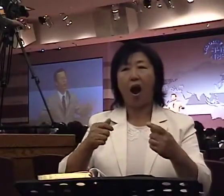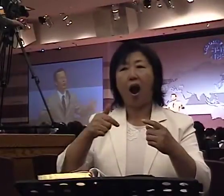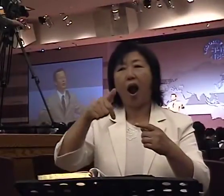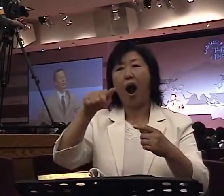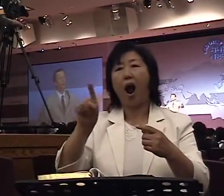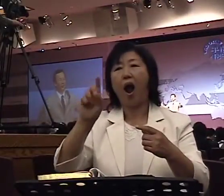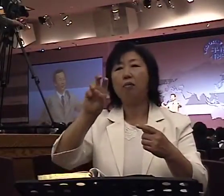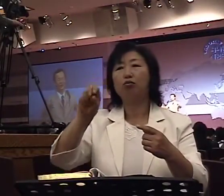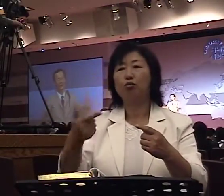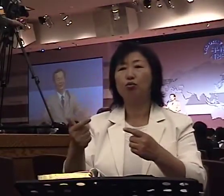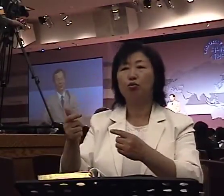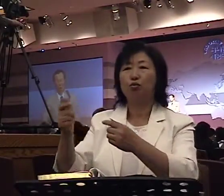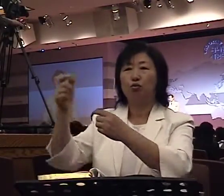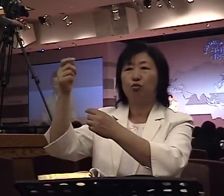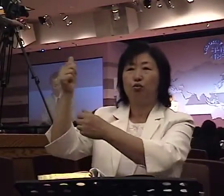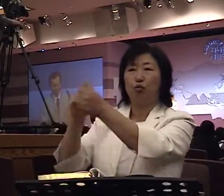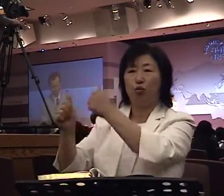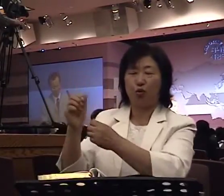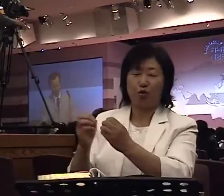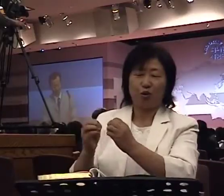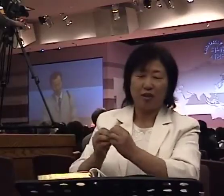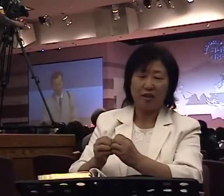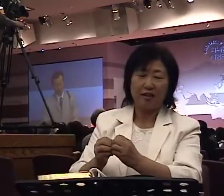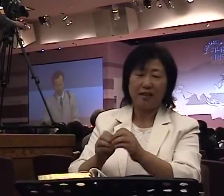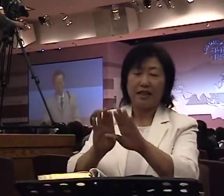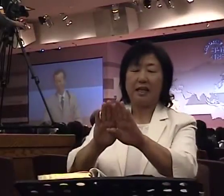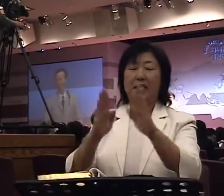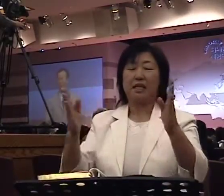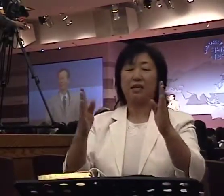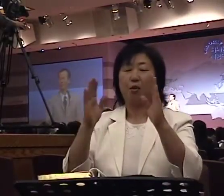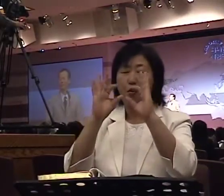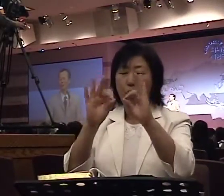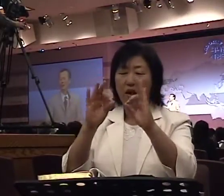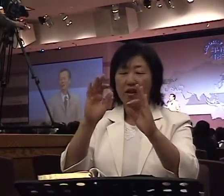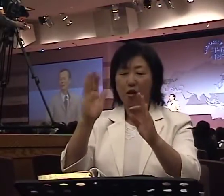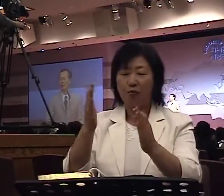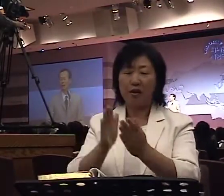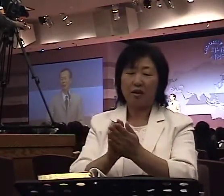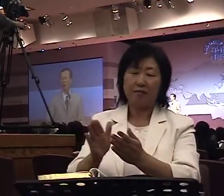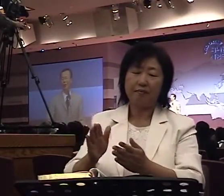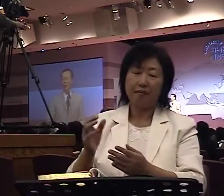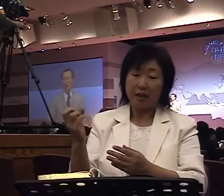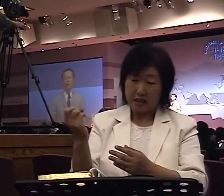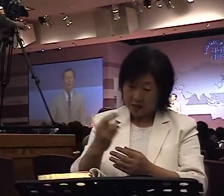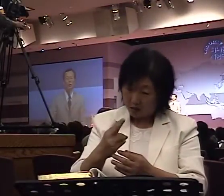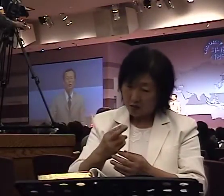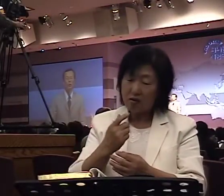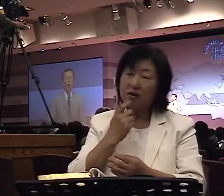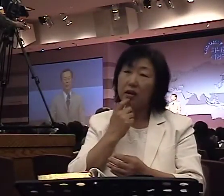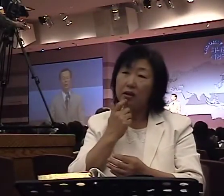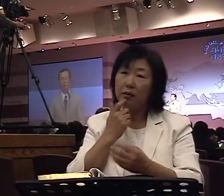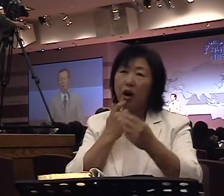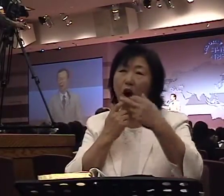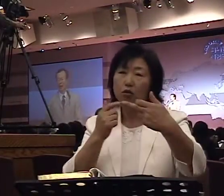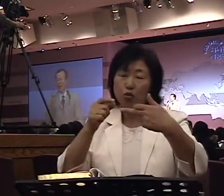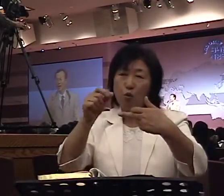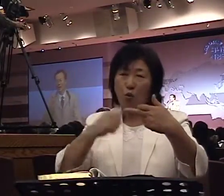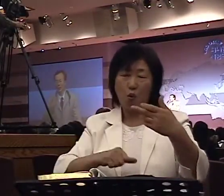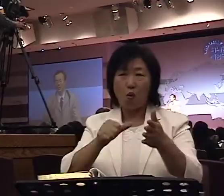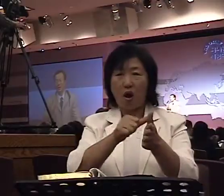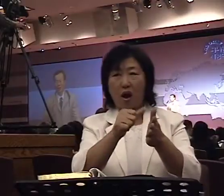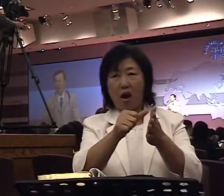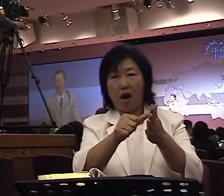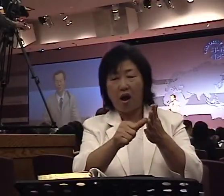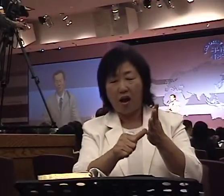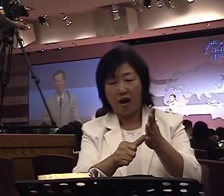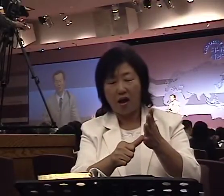나라가 될 수 있는 길이 열리는 것을 우리가 보게 됩니다. 그리고 야곱의 12 아들들 중에